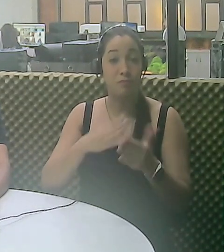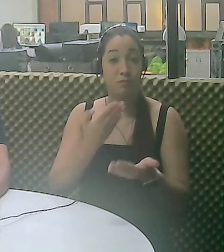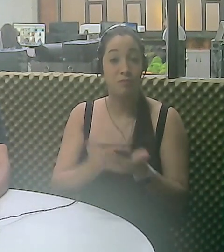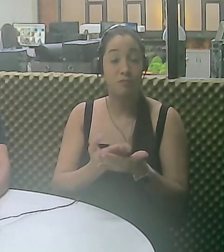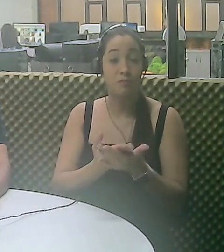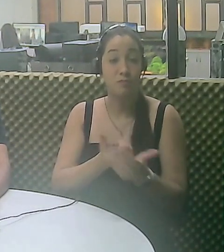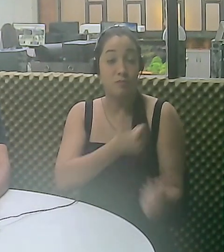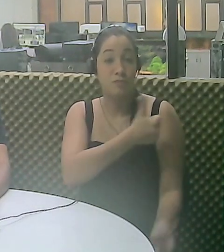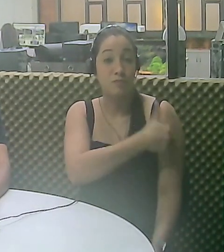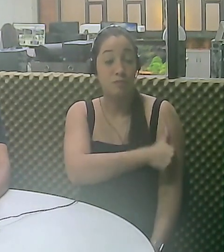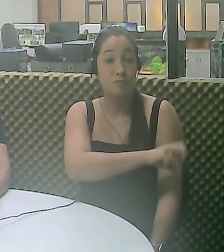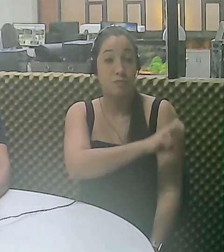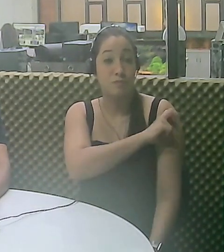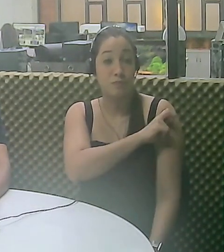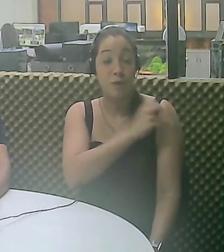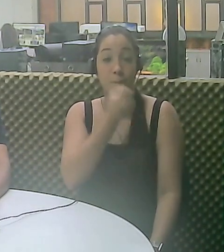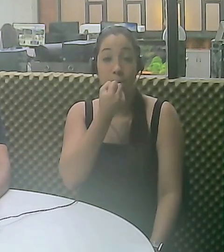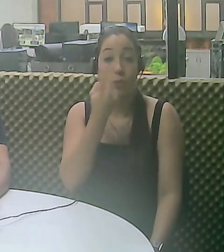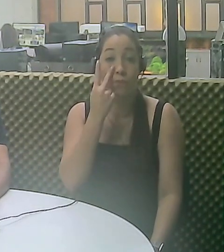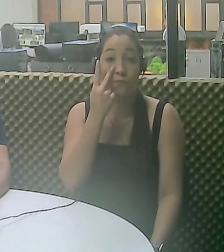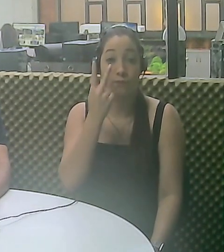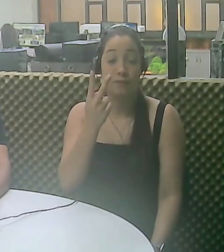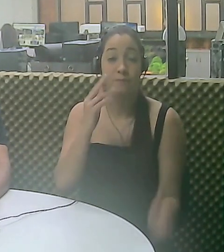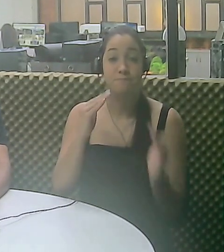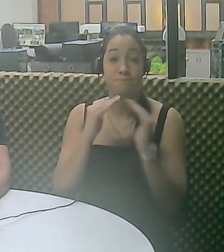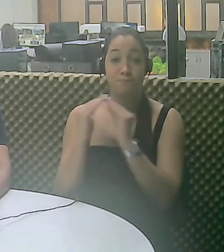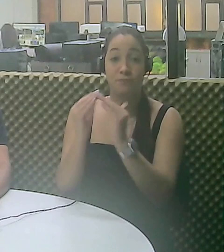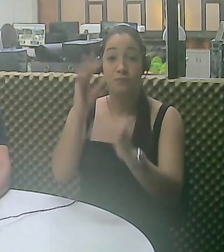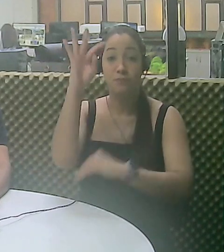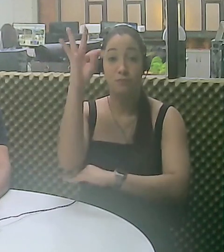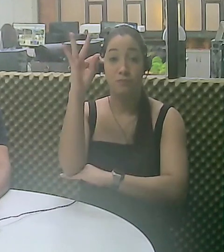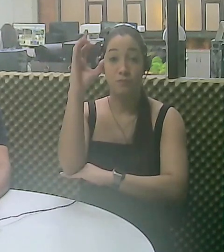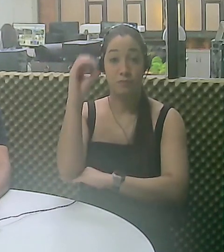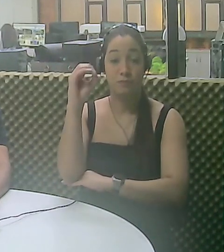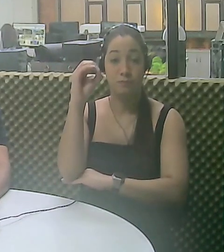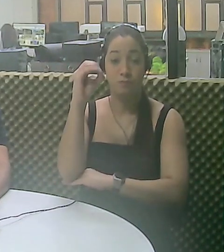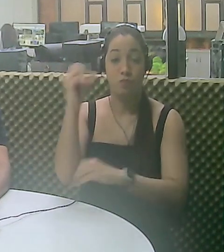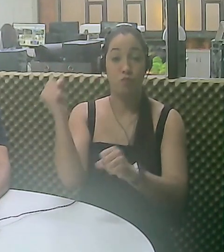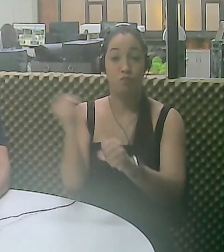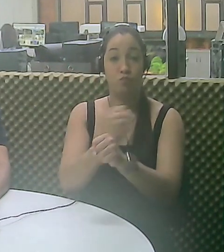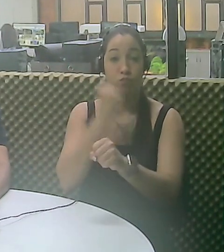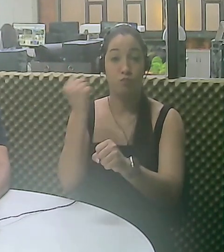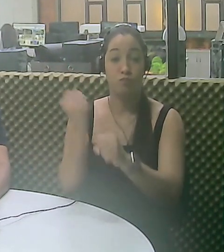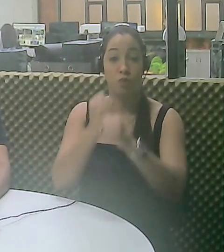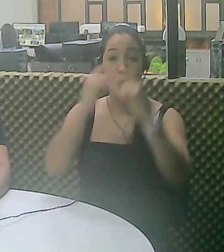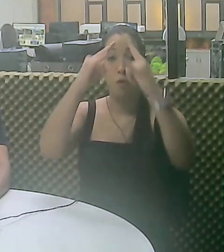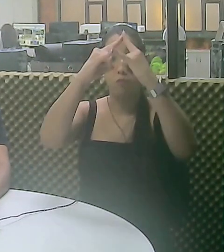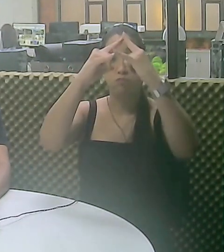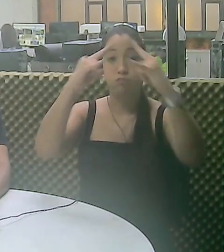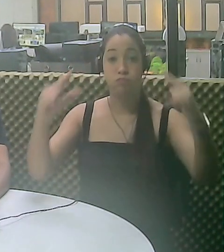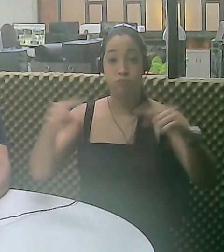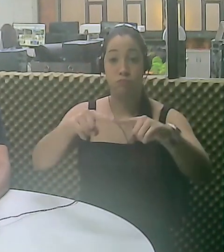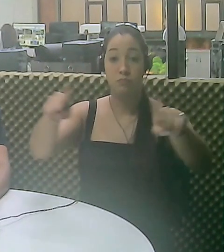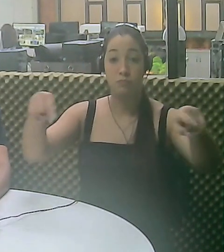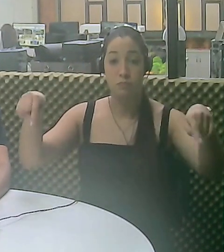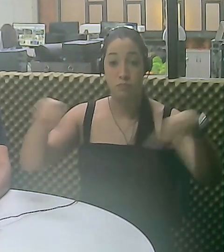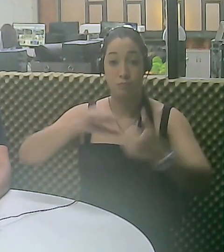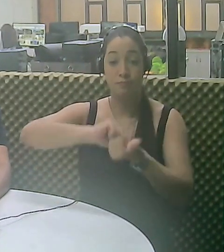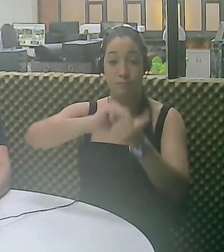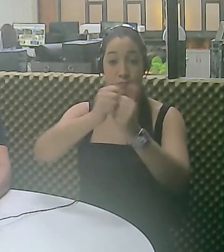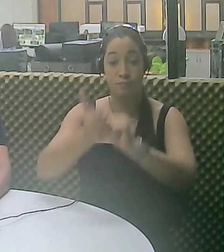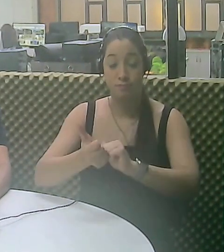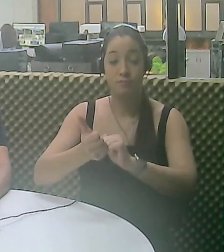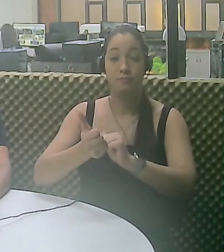Ensino Fundamental Boa Vista, no bairro Tocantins, onde será construída cobertura em uma quadra